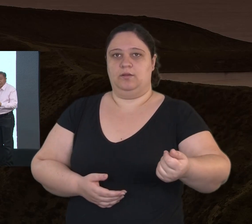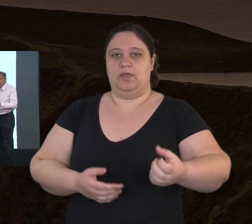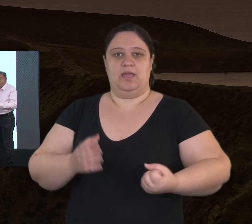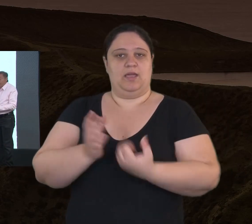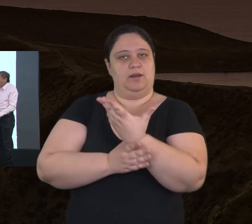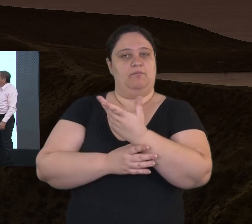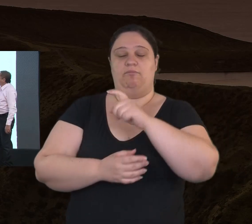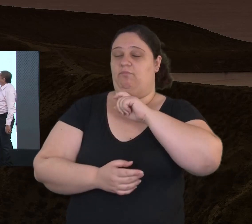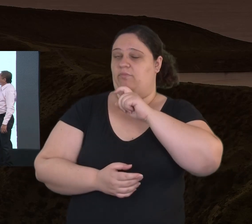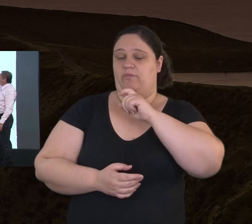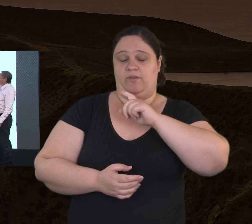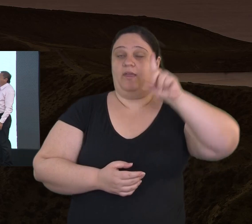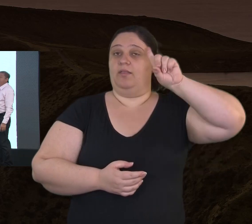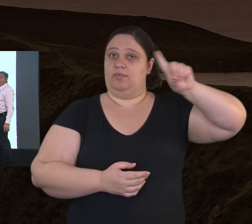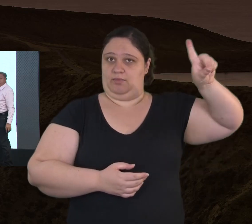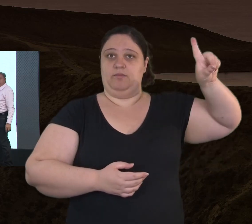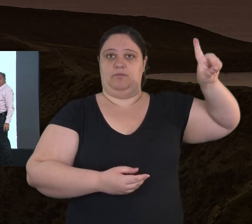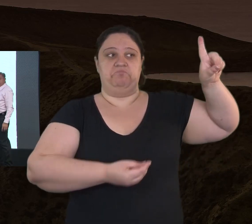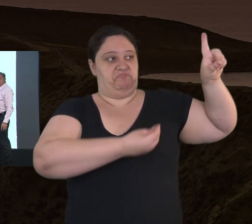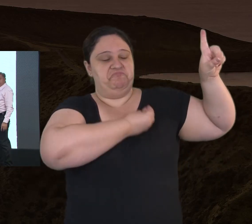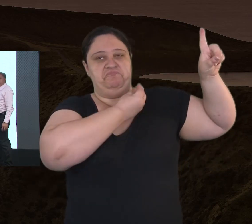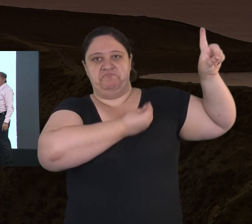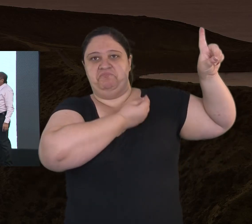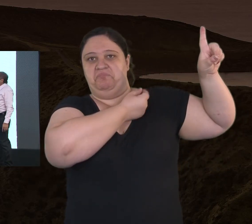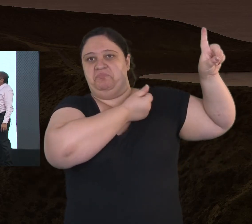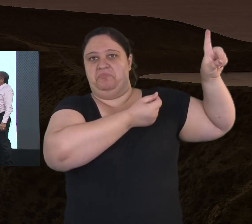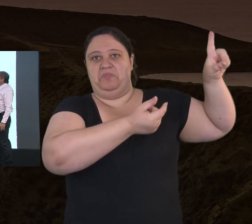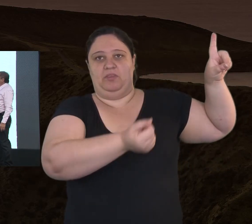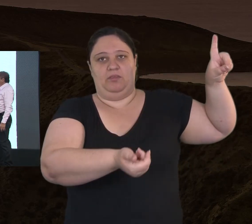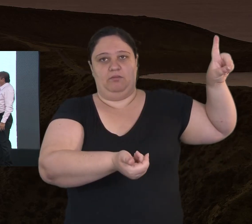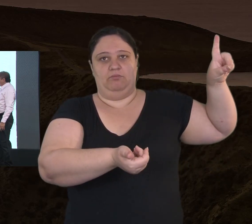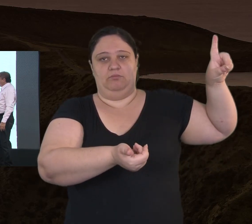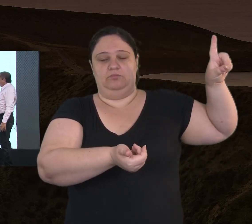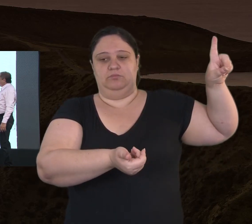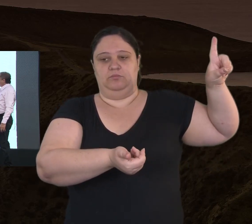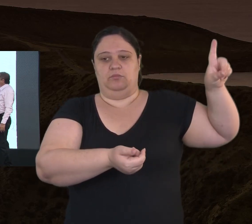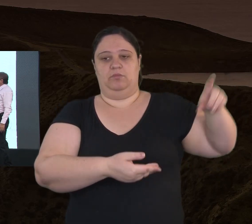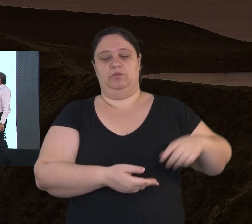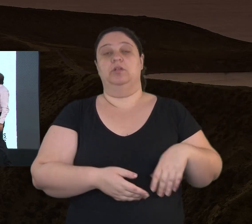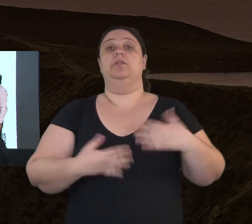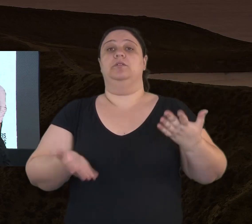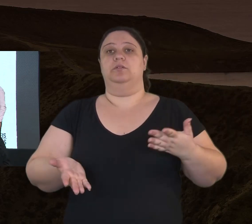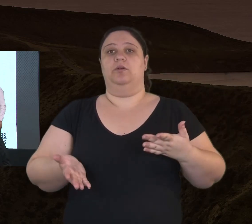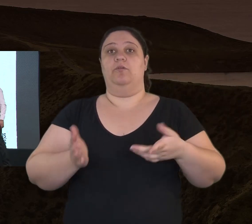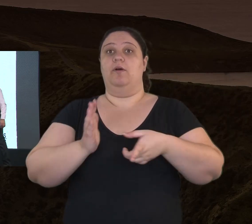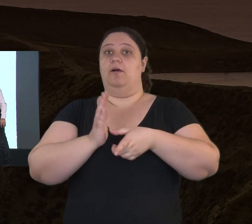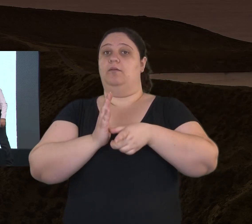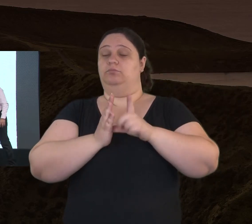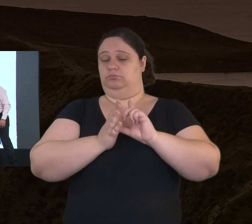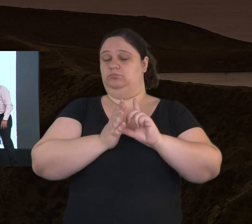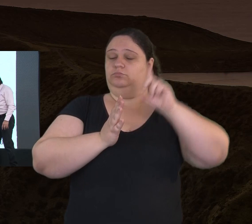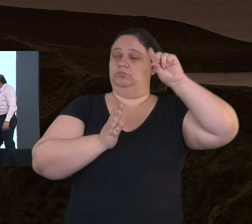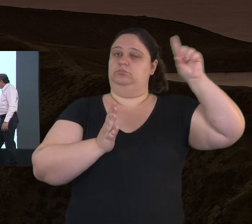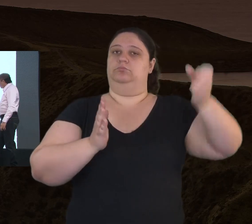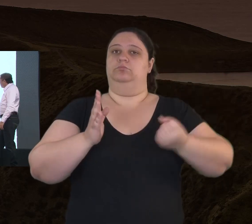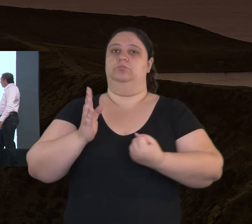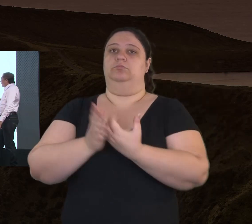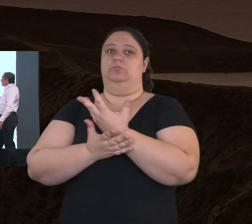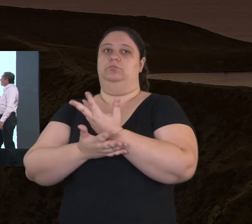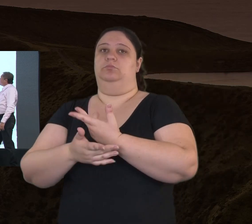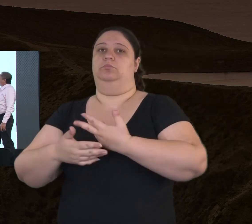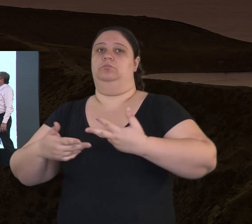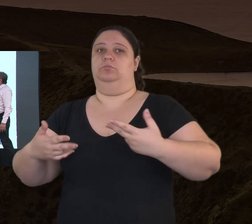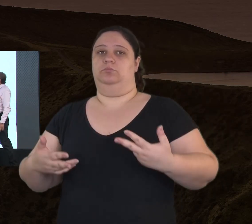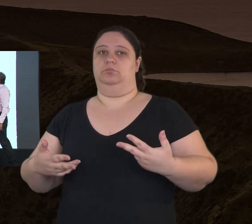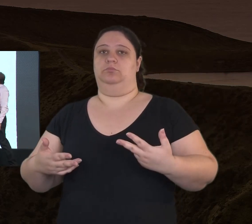criou Ele, por isso que Ele é Deus. Então, antes dele criar, né,